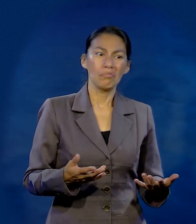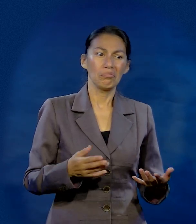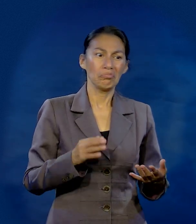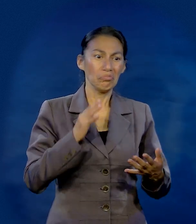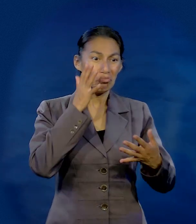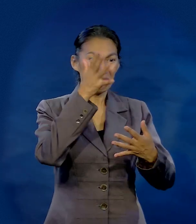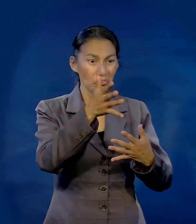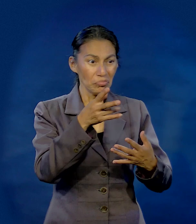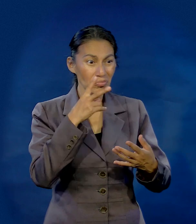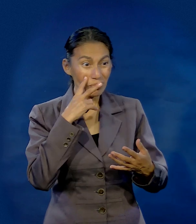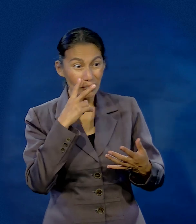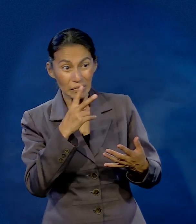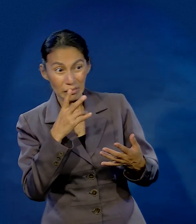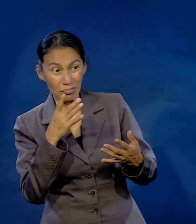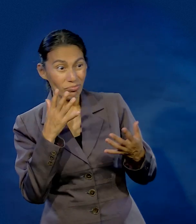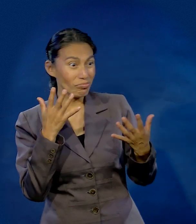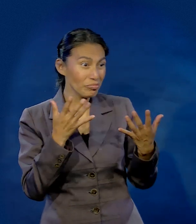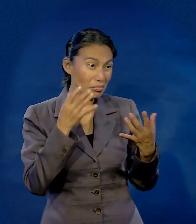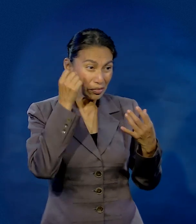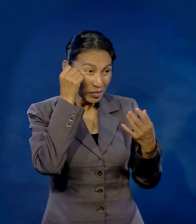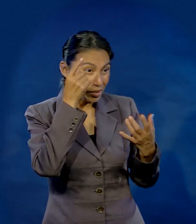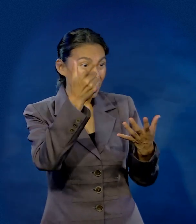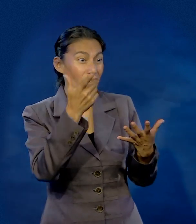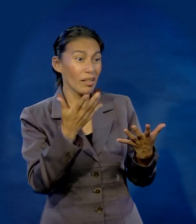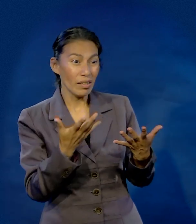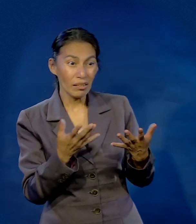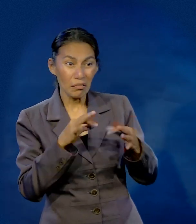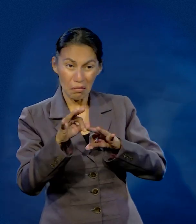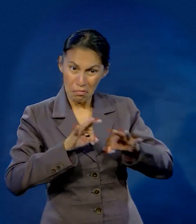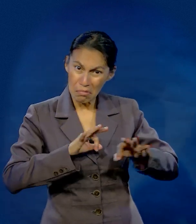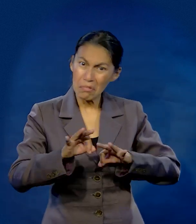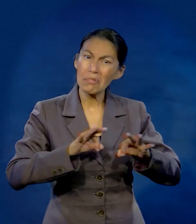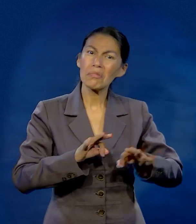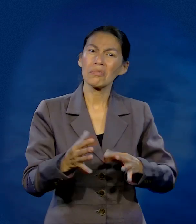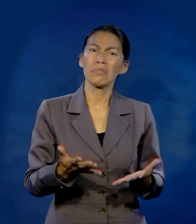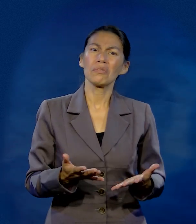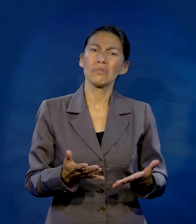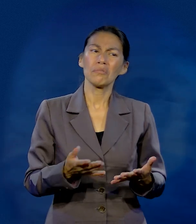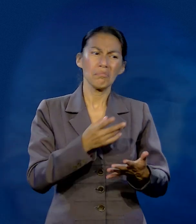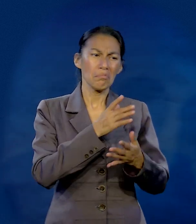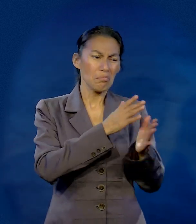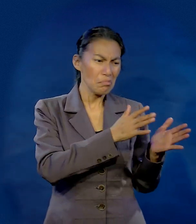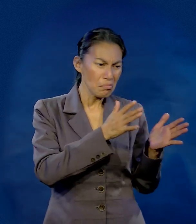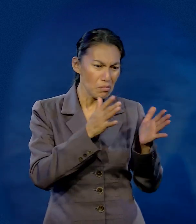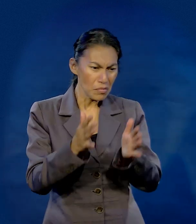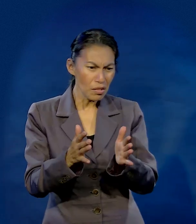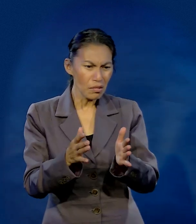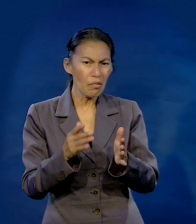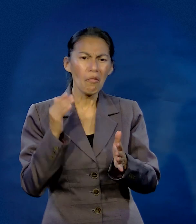todas partes Es un modelo de negocio es un tipazo es un partidazo